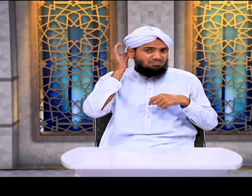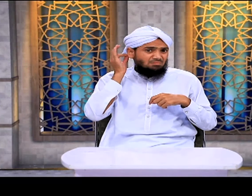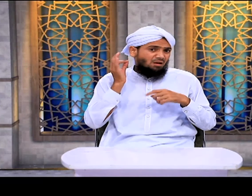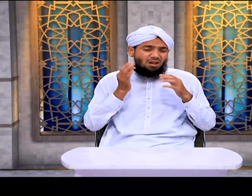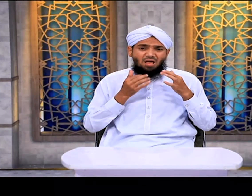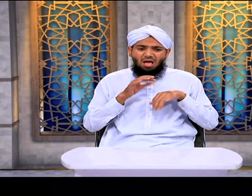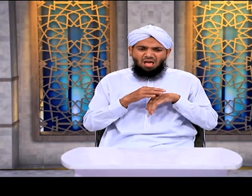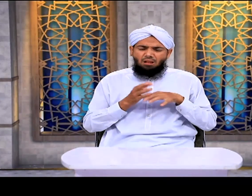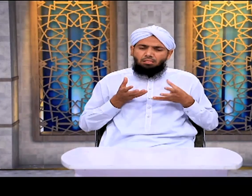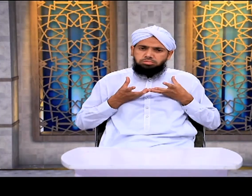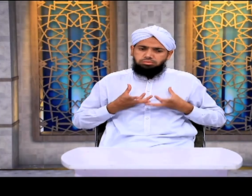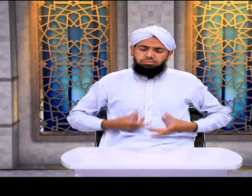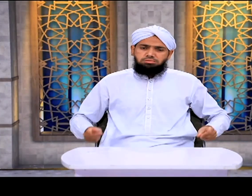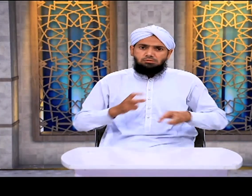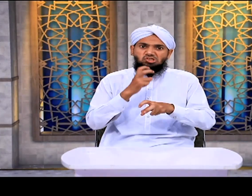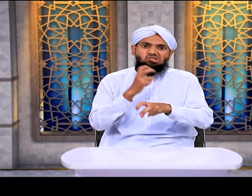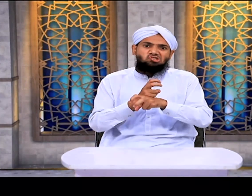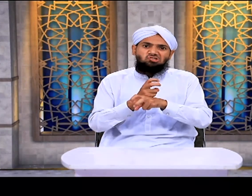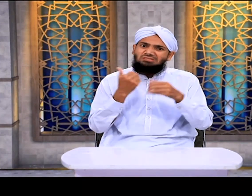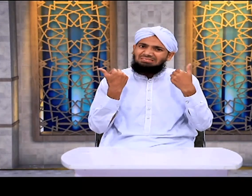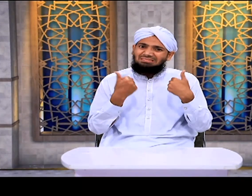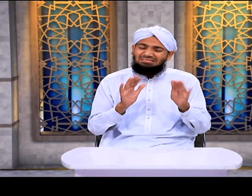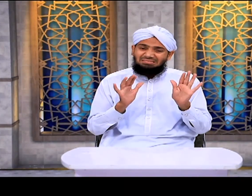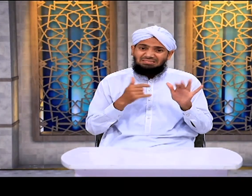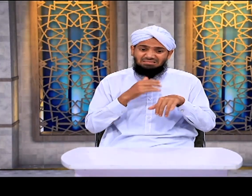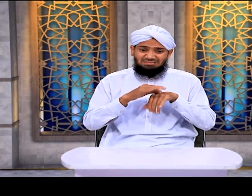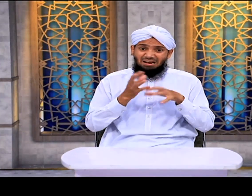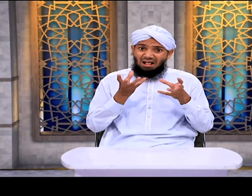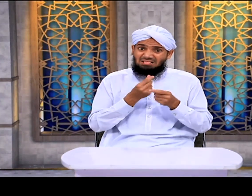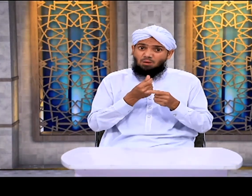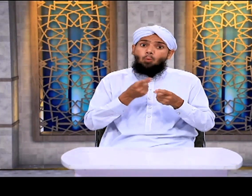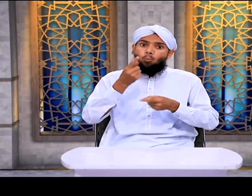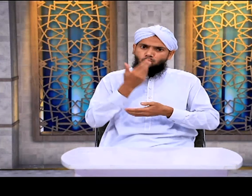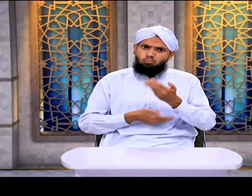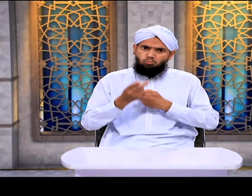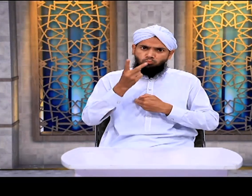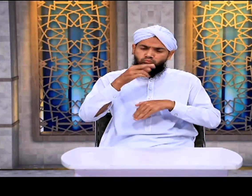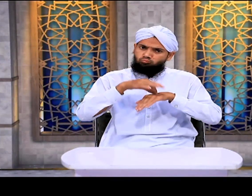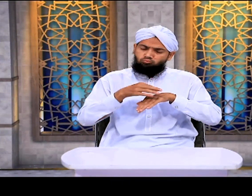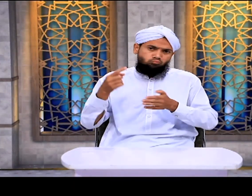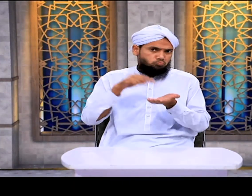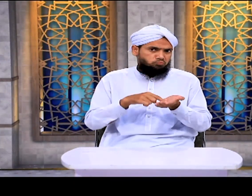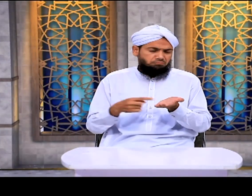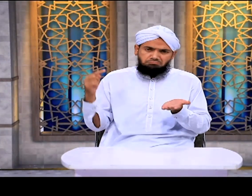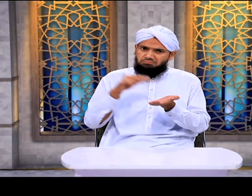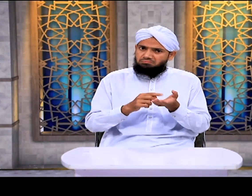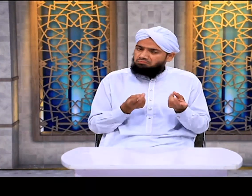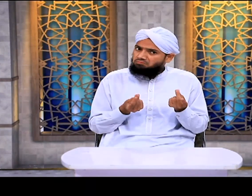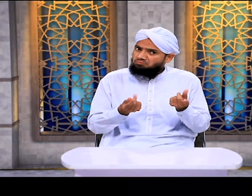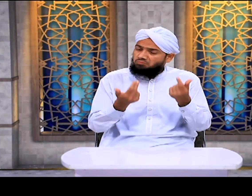گر جائے گی۔ جب جب ان کی جلد خراب ہوگی دوسری جلد سے بدل دی جائے گی۔ اہل